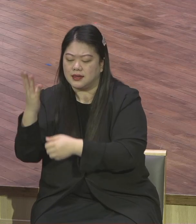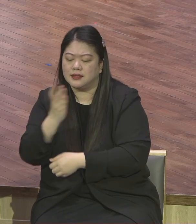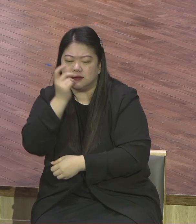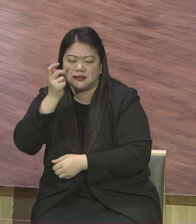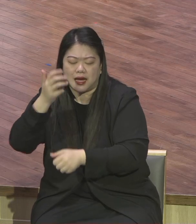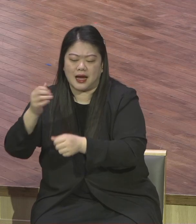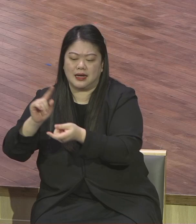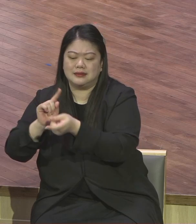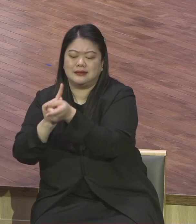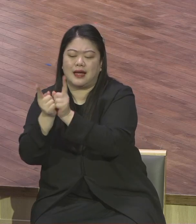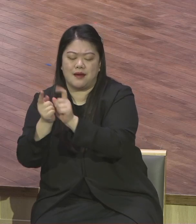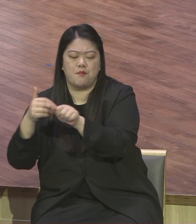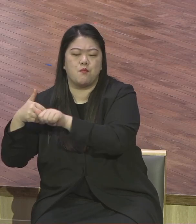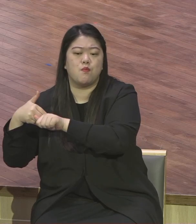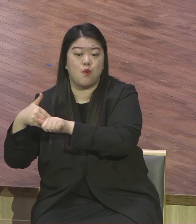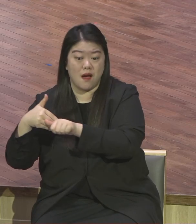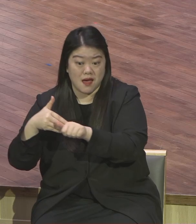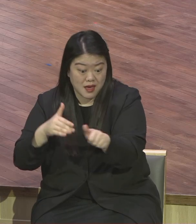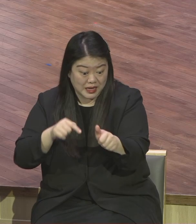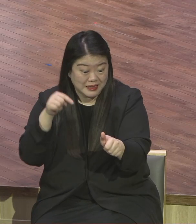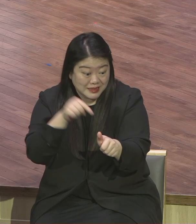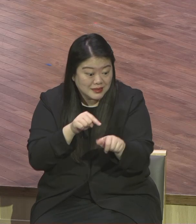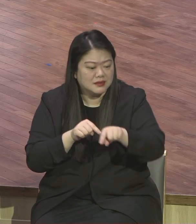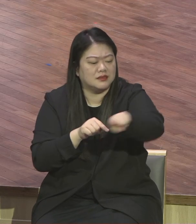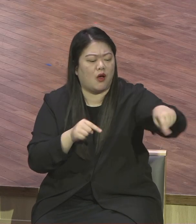너희와 함께 있게 하리니.